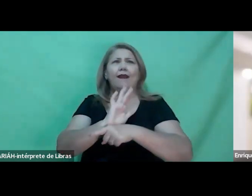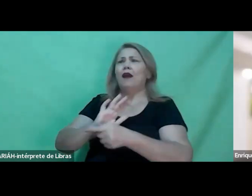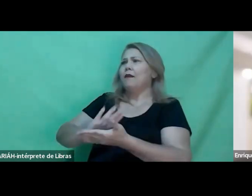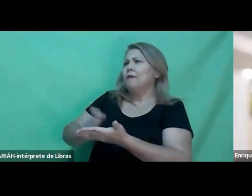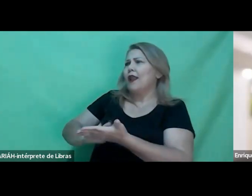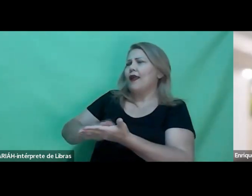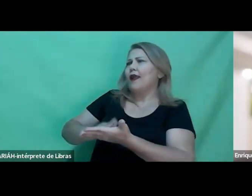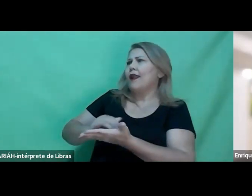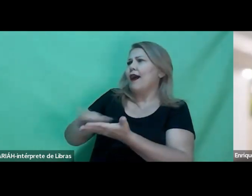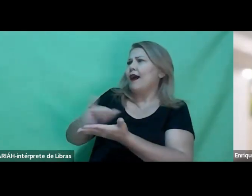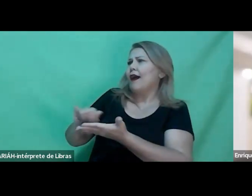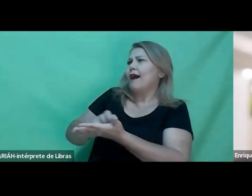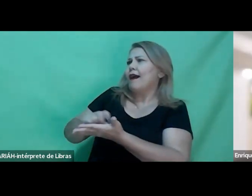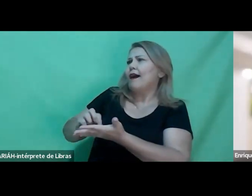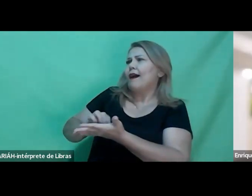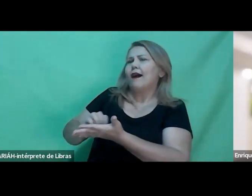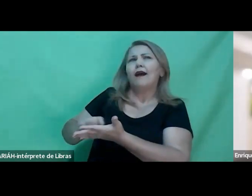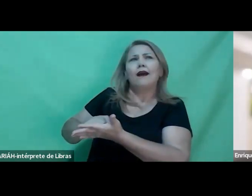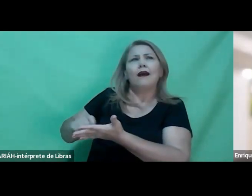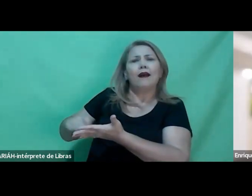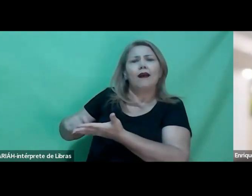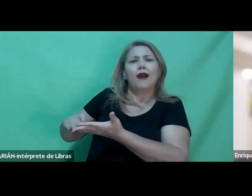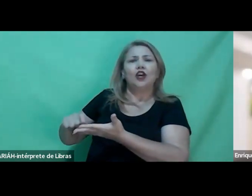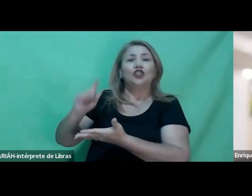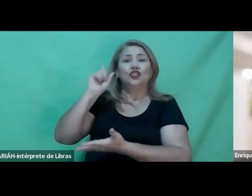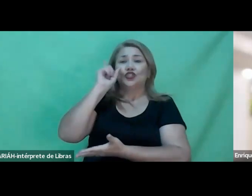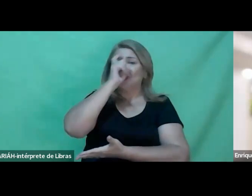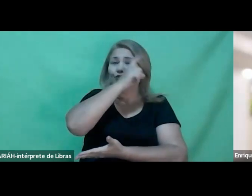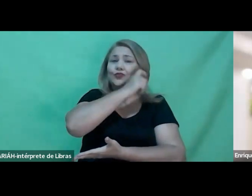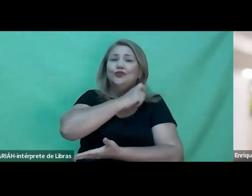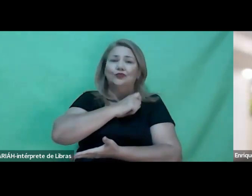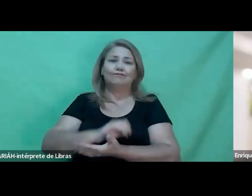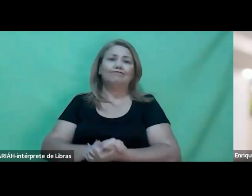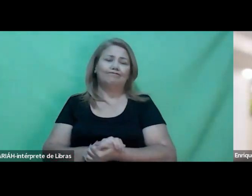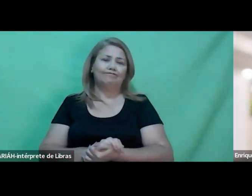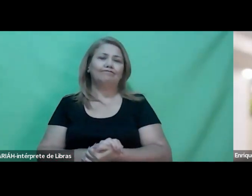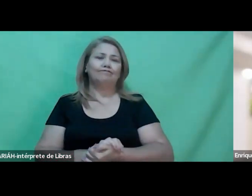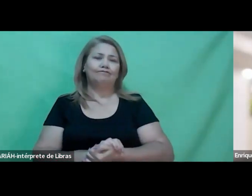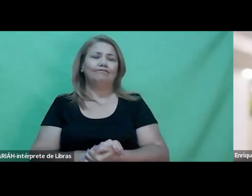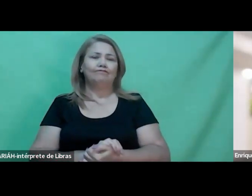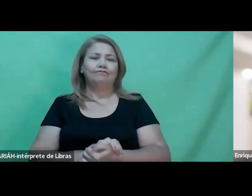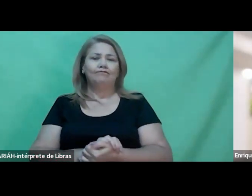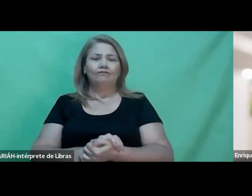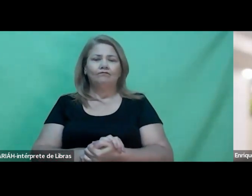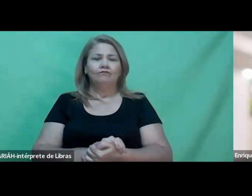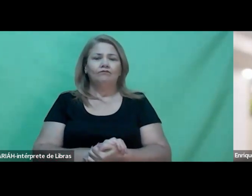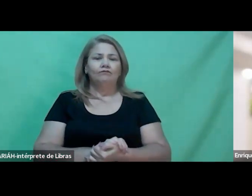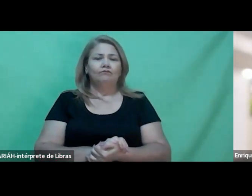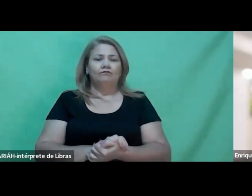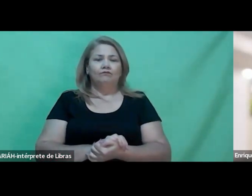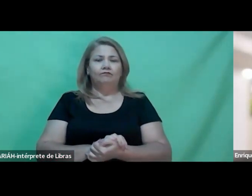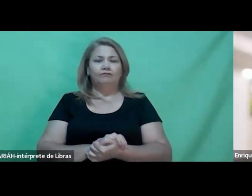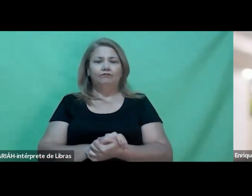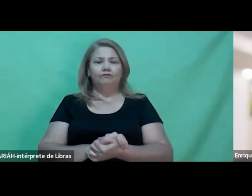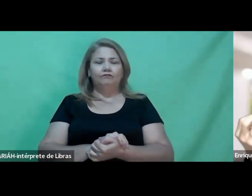y eh la la la satisfacción de uno es saber que la persona sordociega a quien se le está escribiendo en la palma de